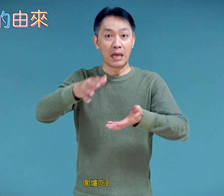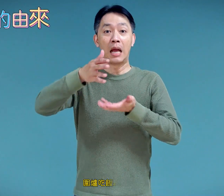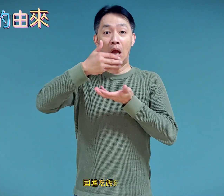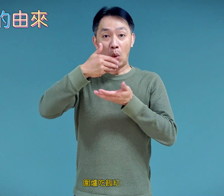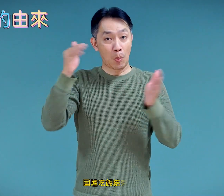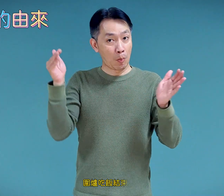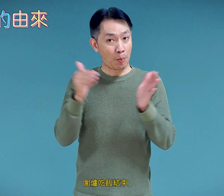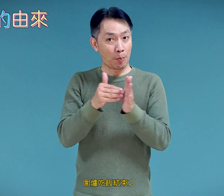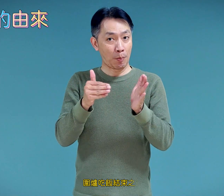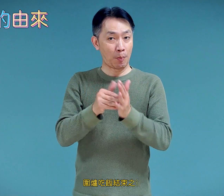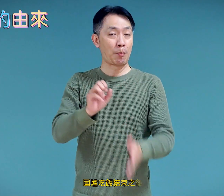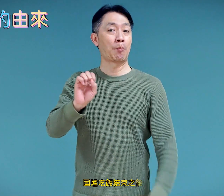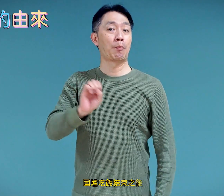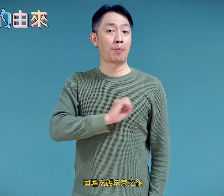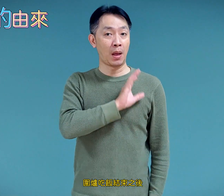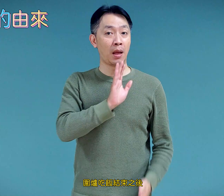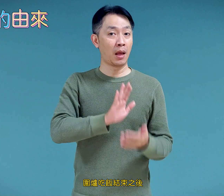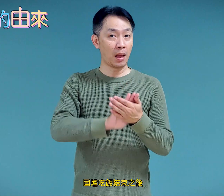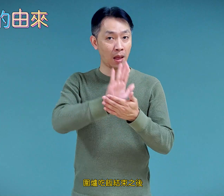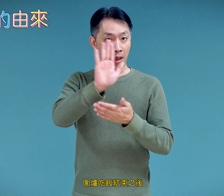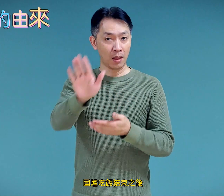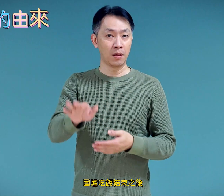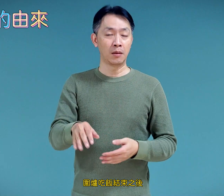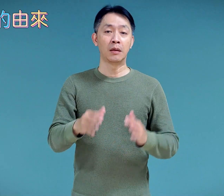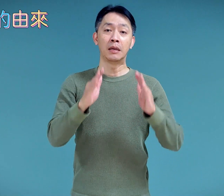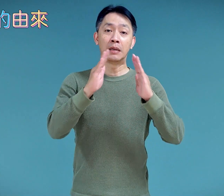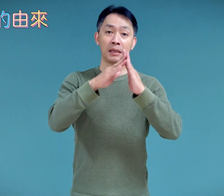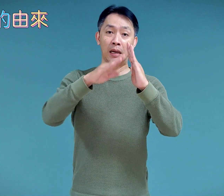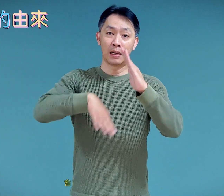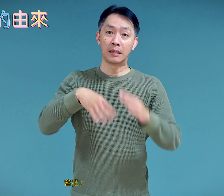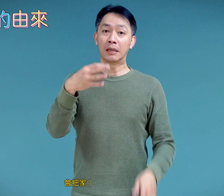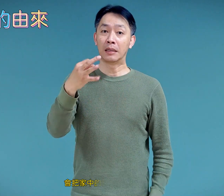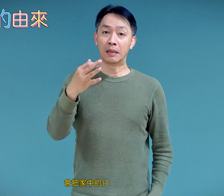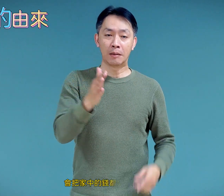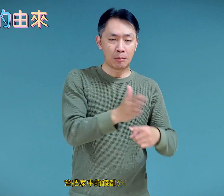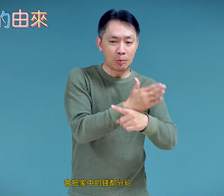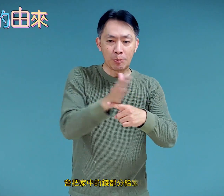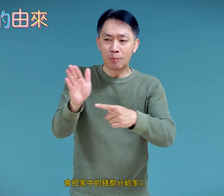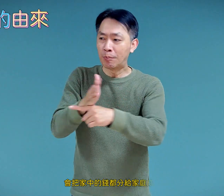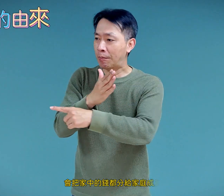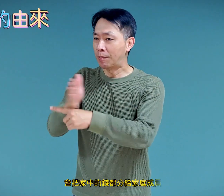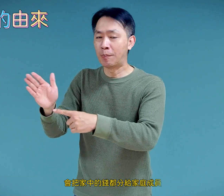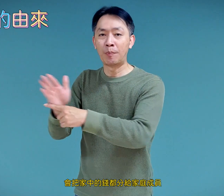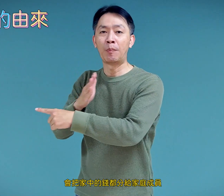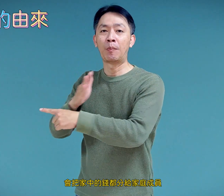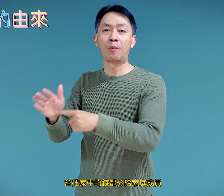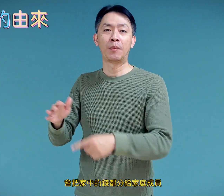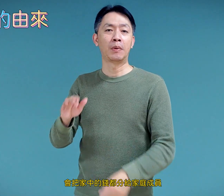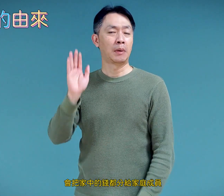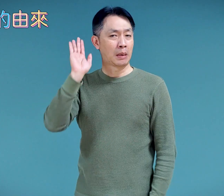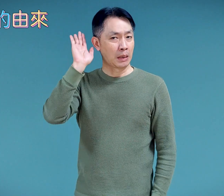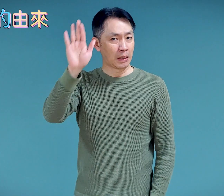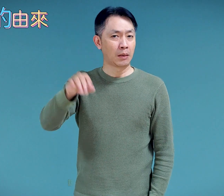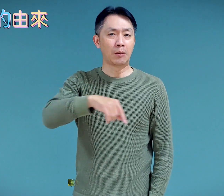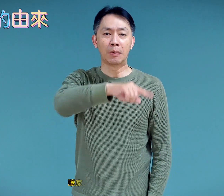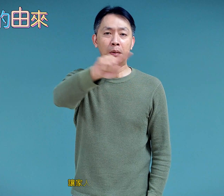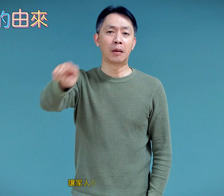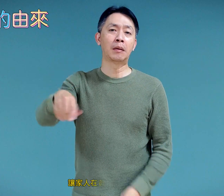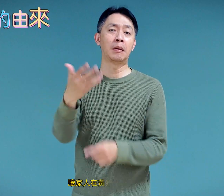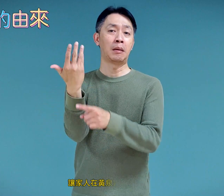围炉吃饭结束之后，会把家中的钱都分给家庭成员，让家